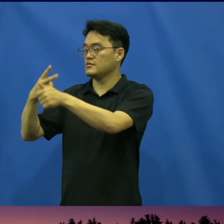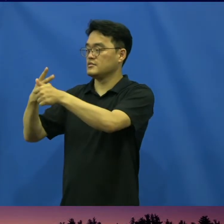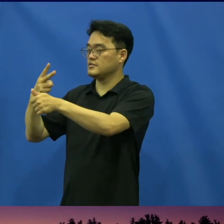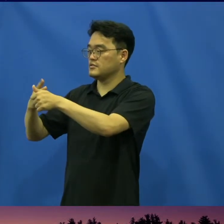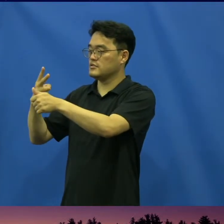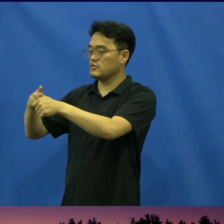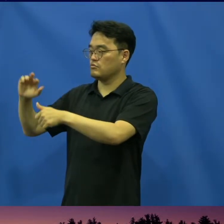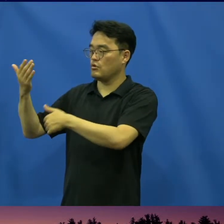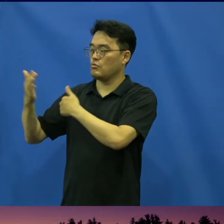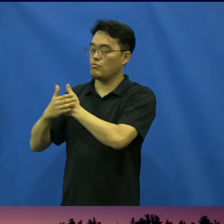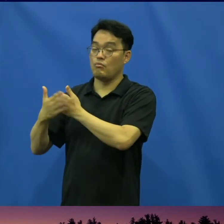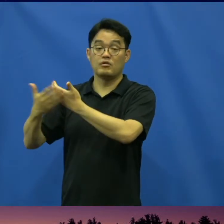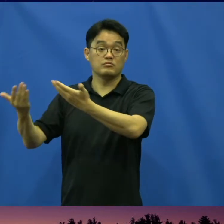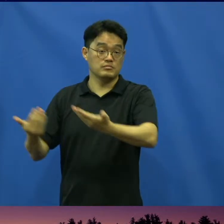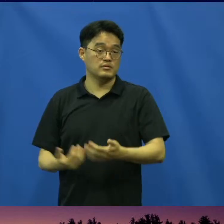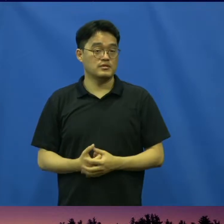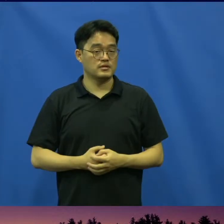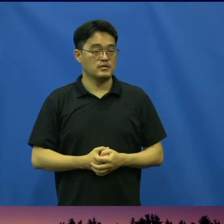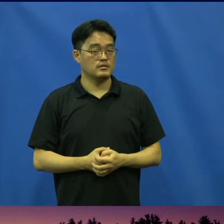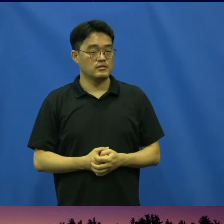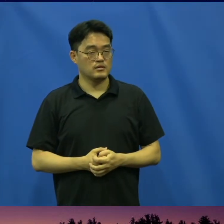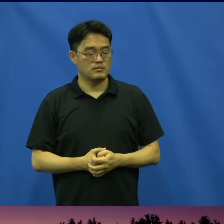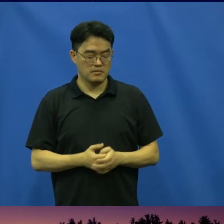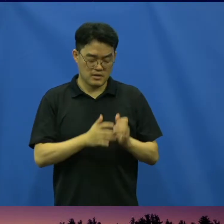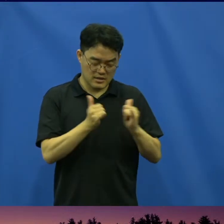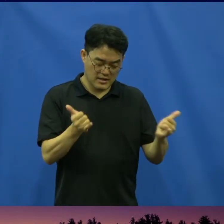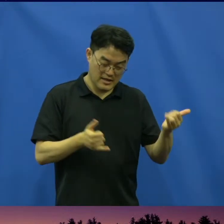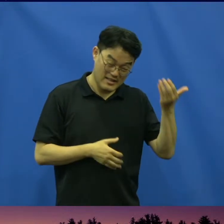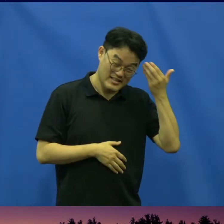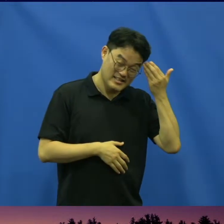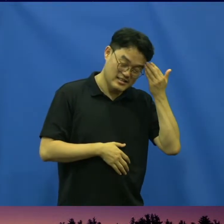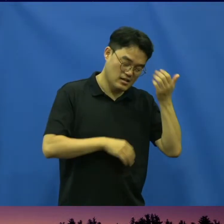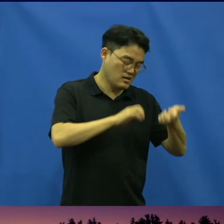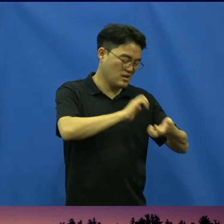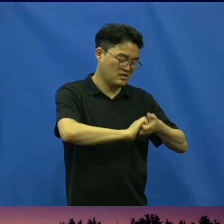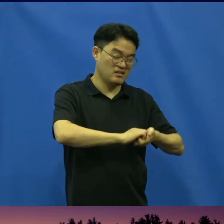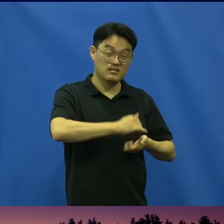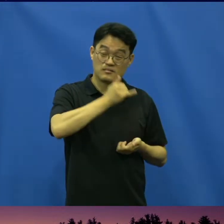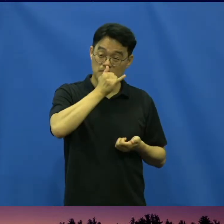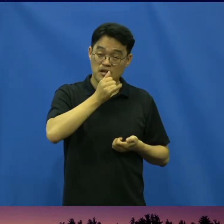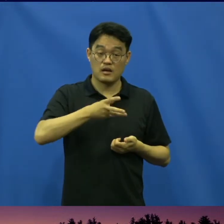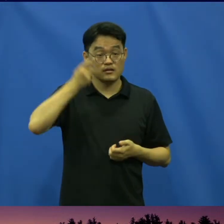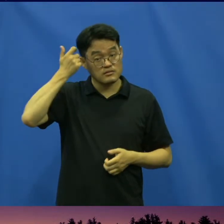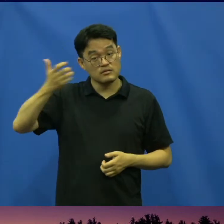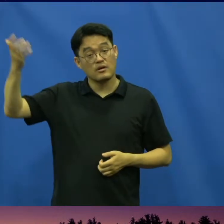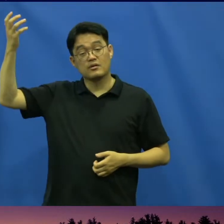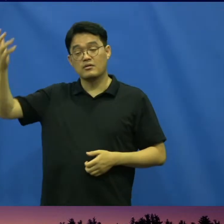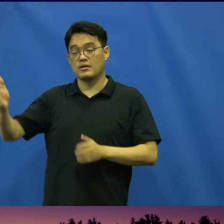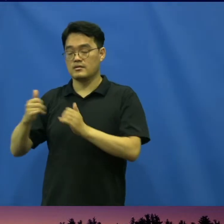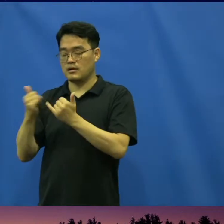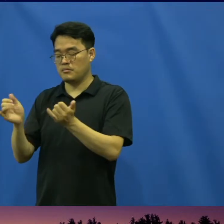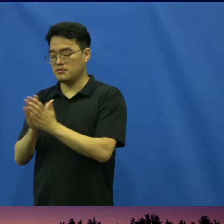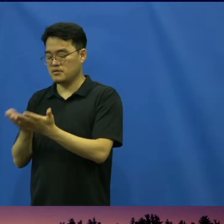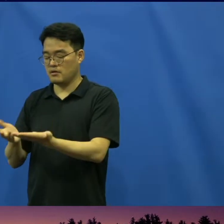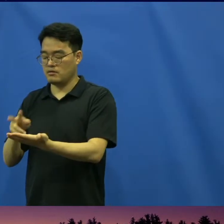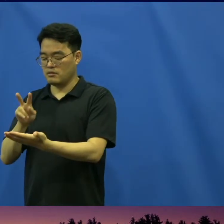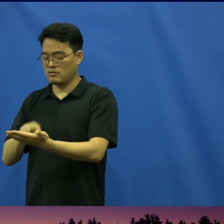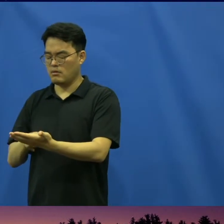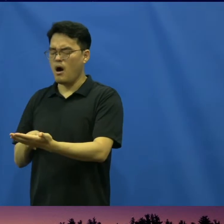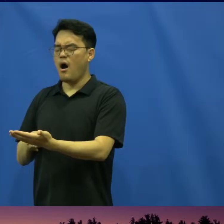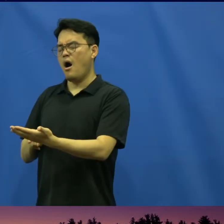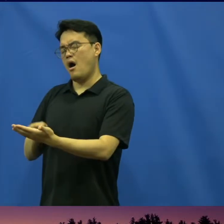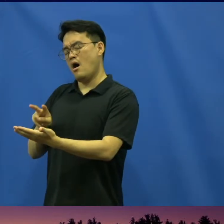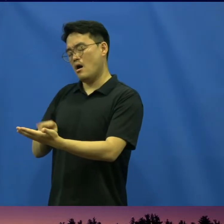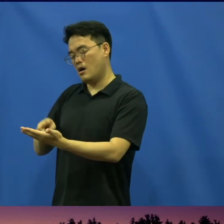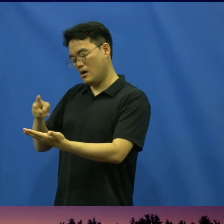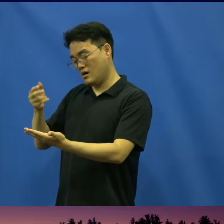그냥 인간적으로 노력하는 것만으로 한계가 있어요. 인간 지성의 한계. 여러분 성령의 사람은 책을 한 권 읽어도 달라요.